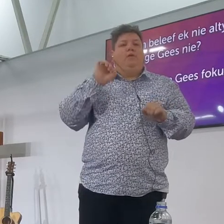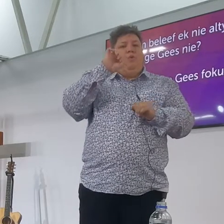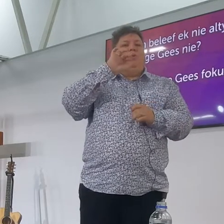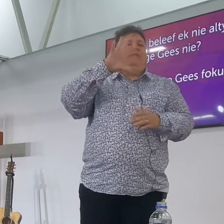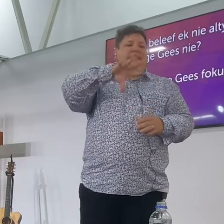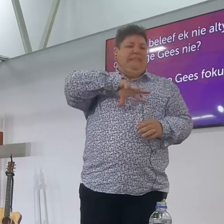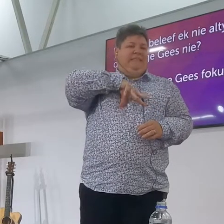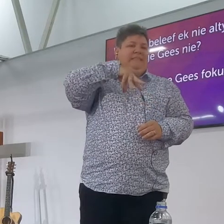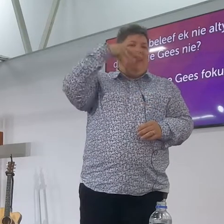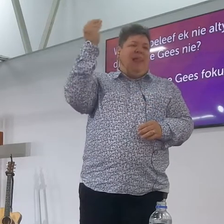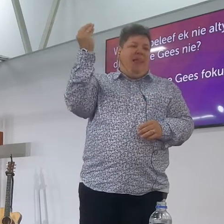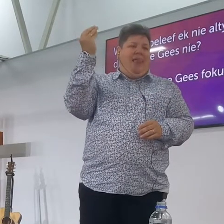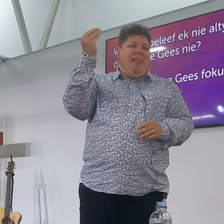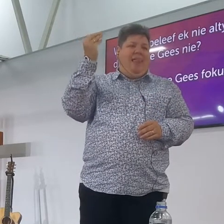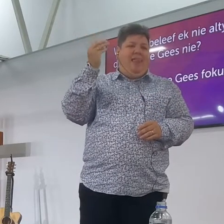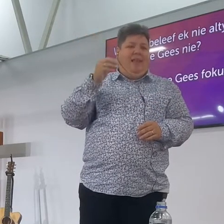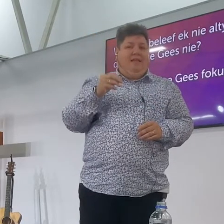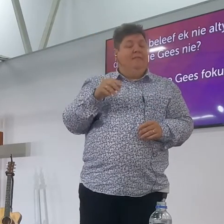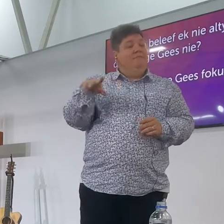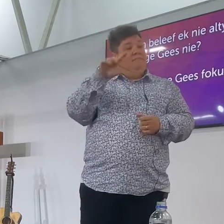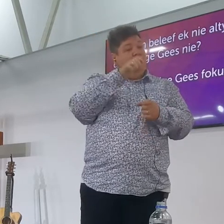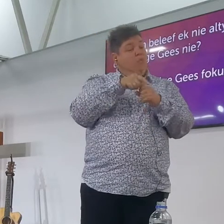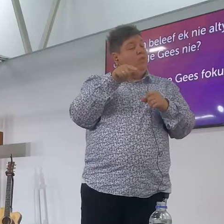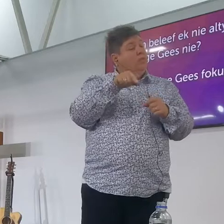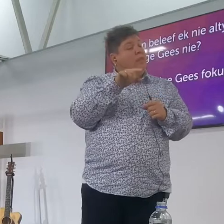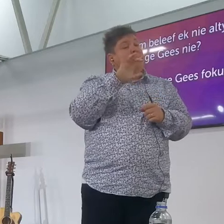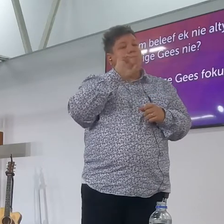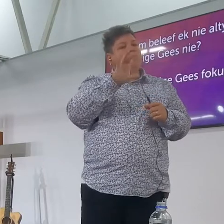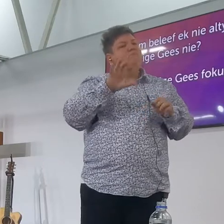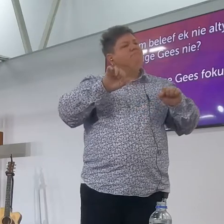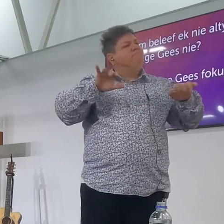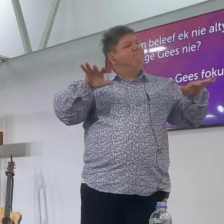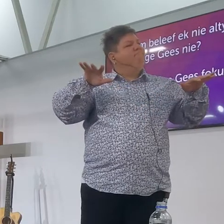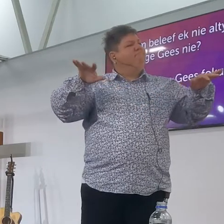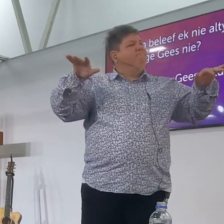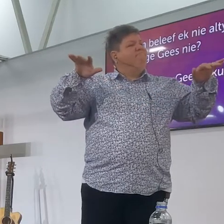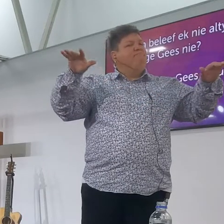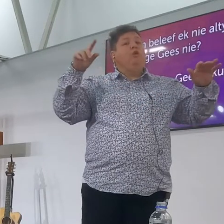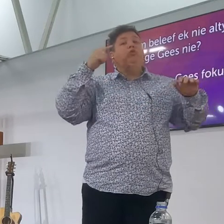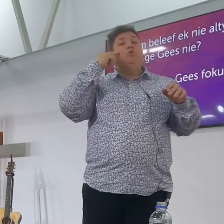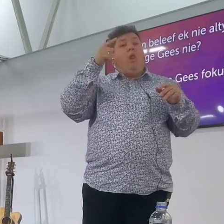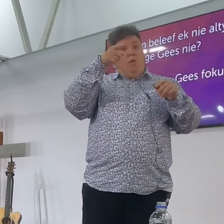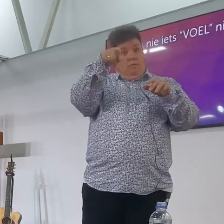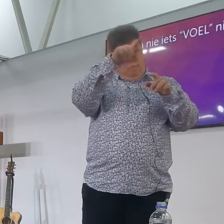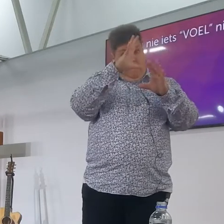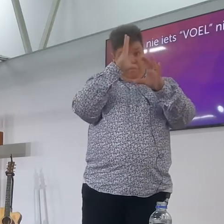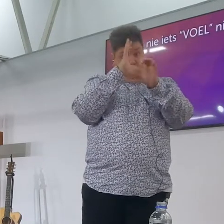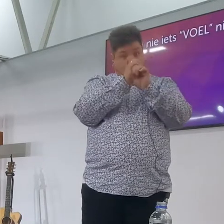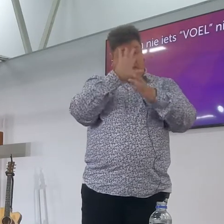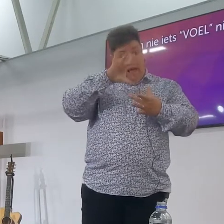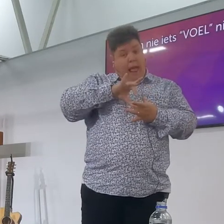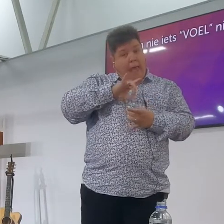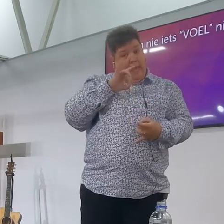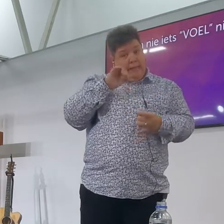die Here Jesus. En ek en jy moet daai boodskap uitdra, en solank ek en jy daarop fokus, kan die Heilige Gees in ons